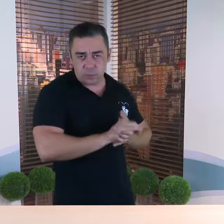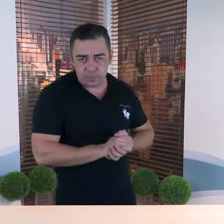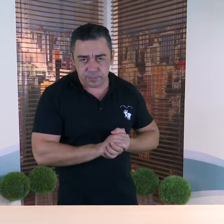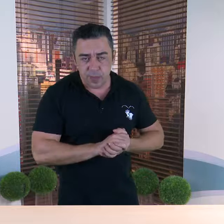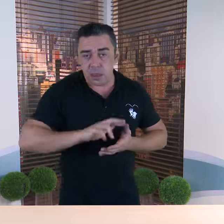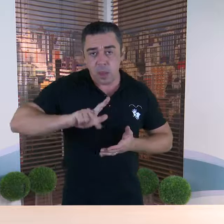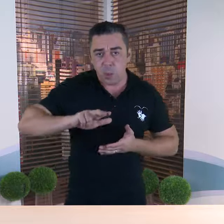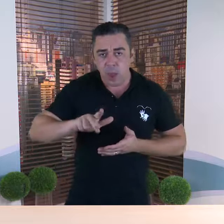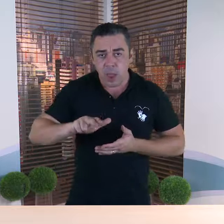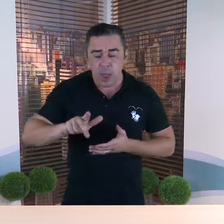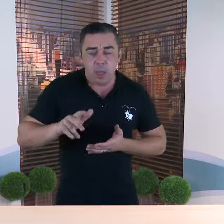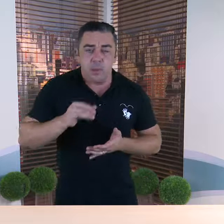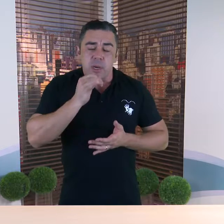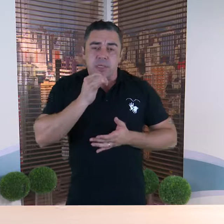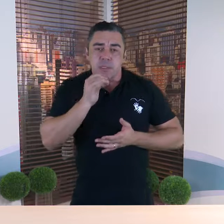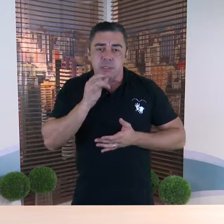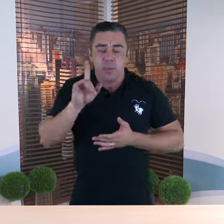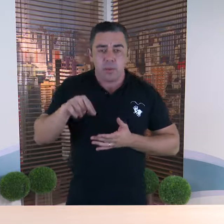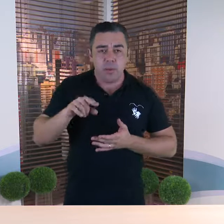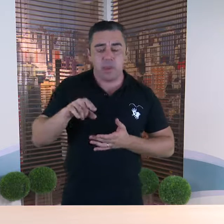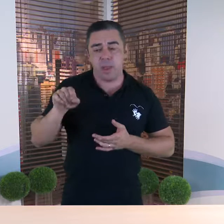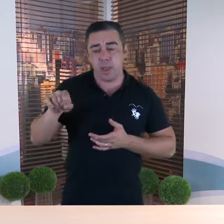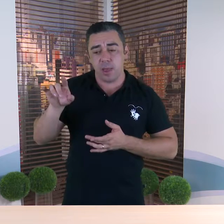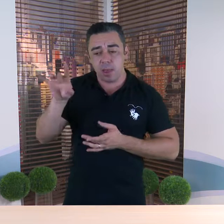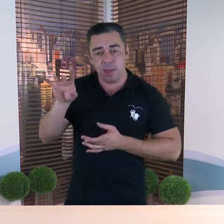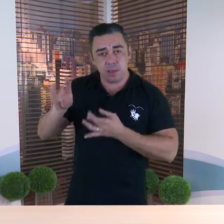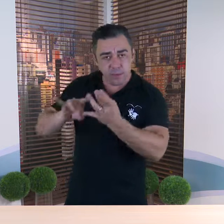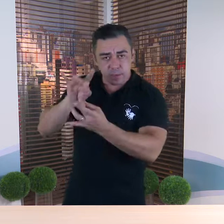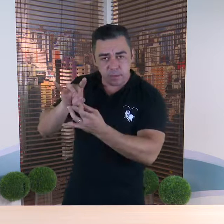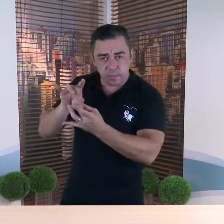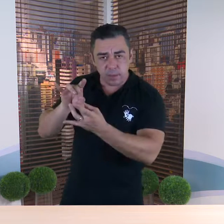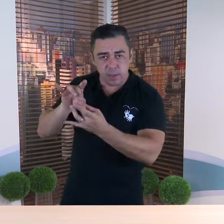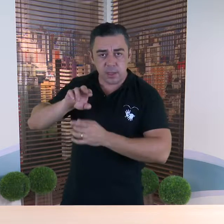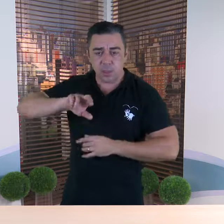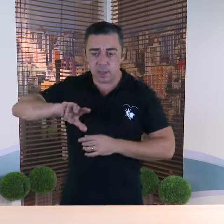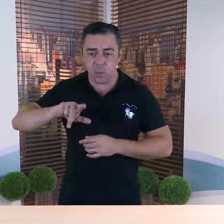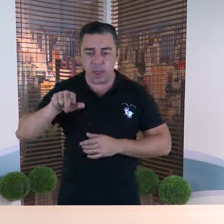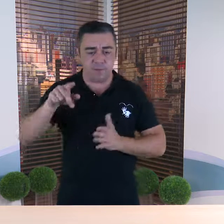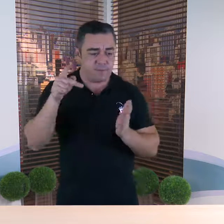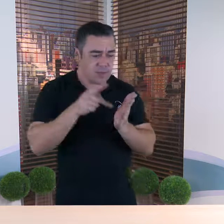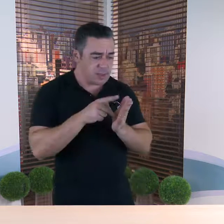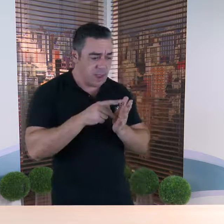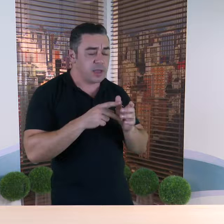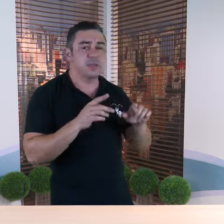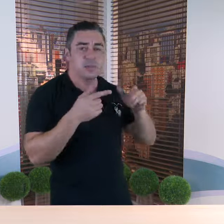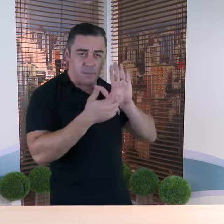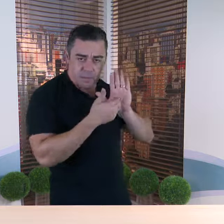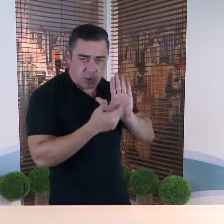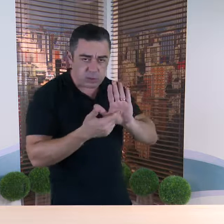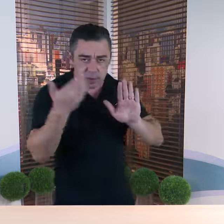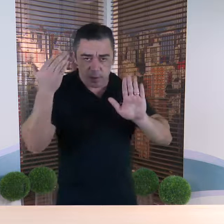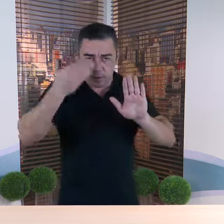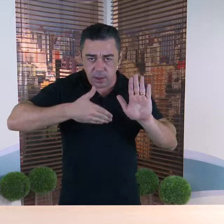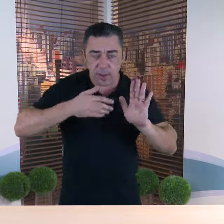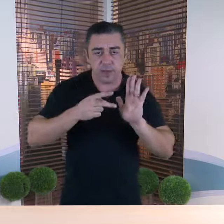não se trata de um movimento, na revelação especial, da não-verdade para a verdade, mas de